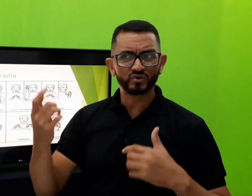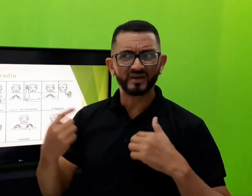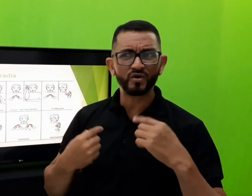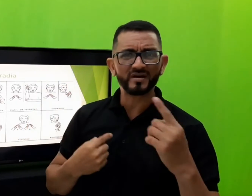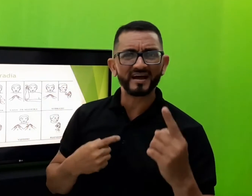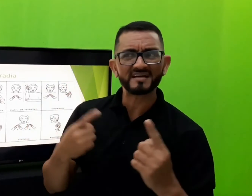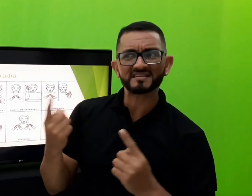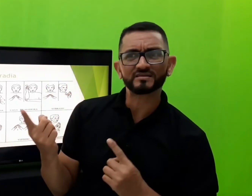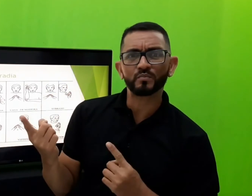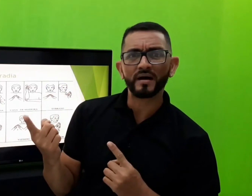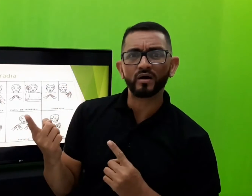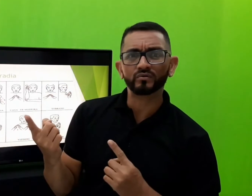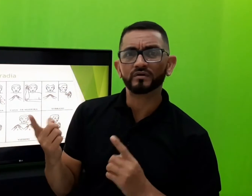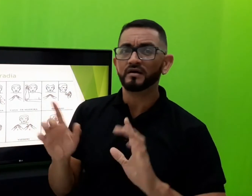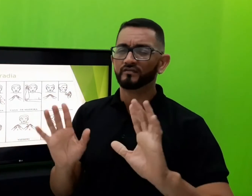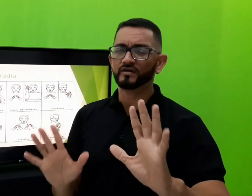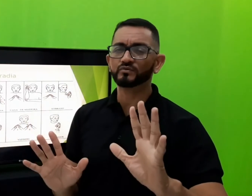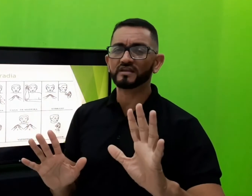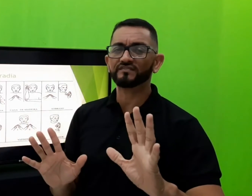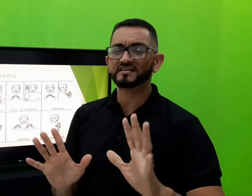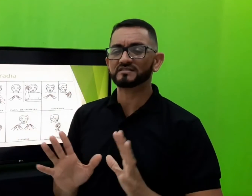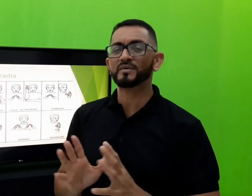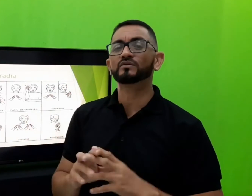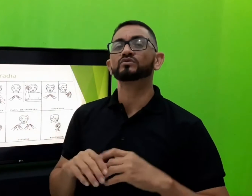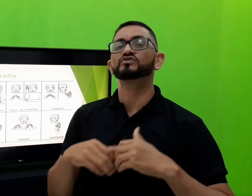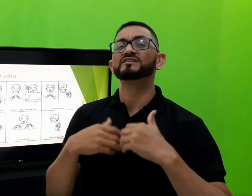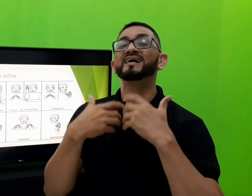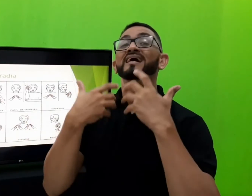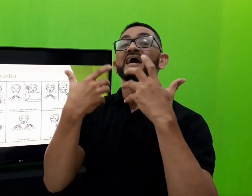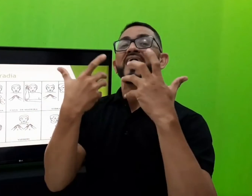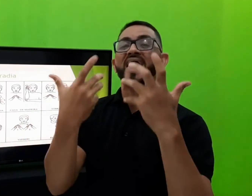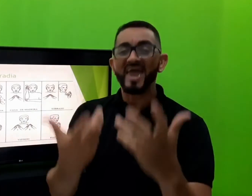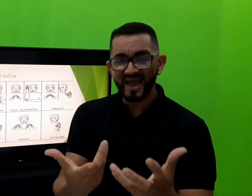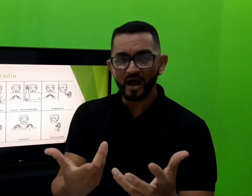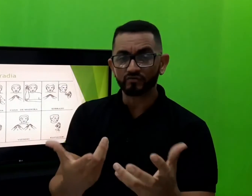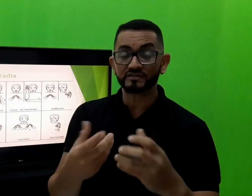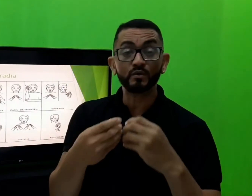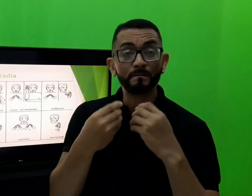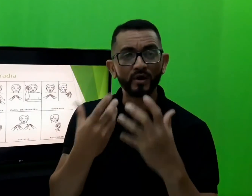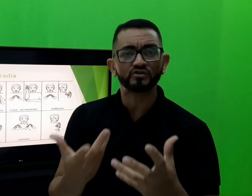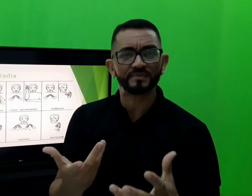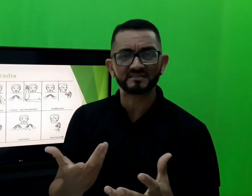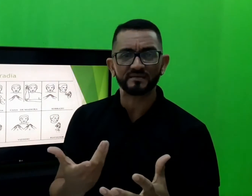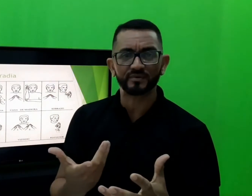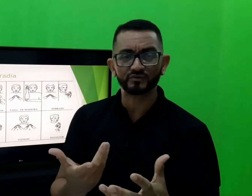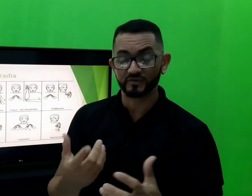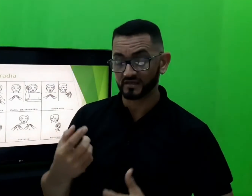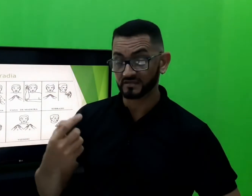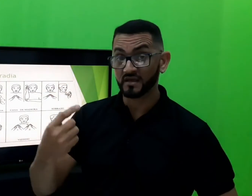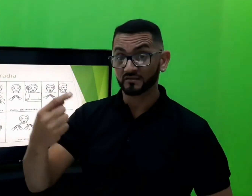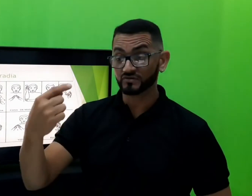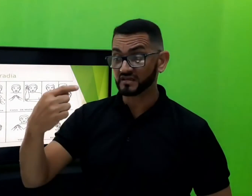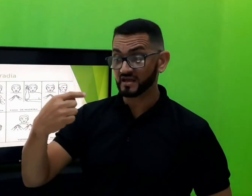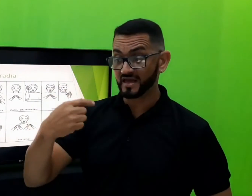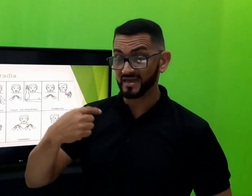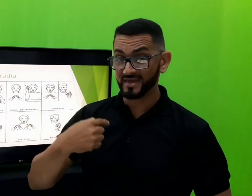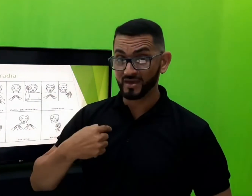Professor, eu casa São Paulo? Vamos lá fazer uma analogia real. Você não pode pensar em português. Então seria